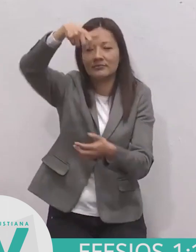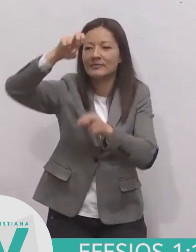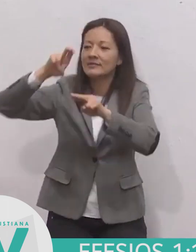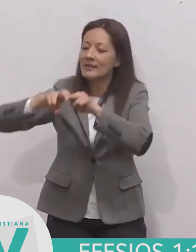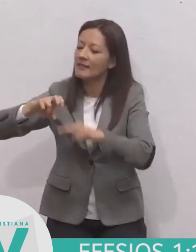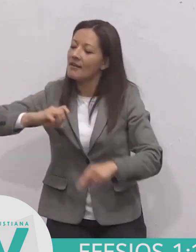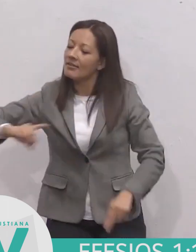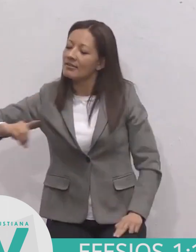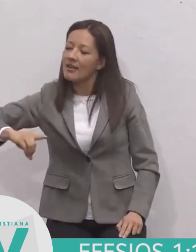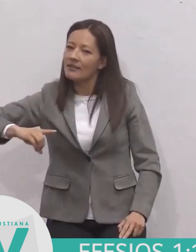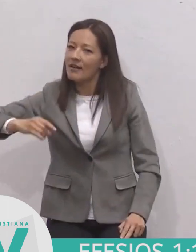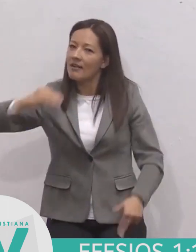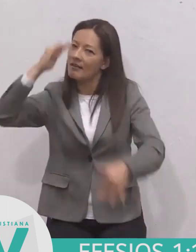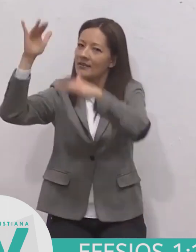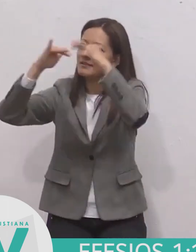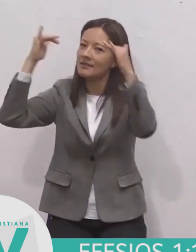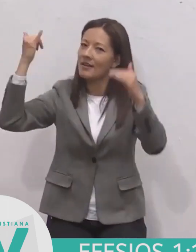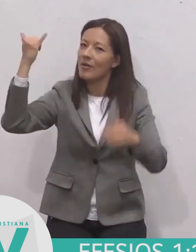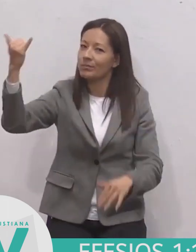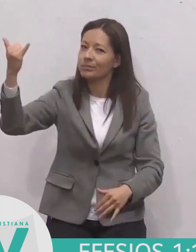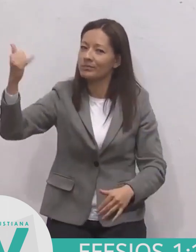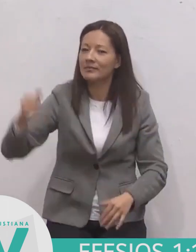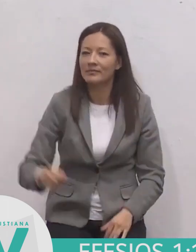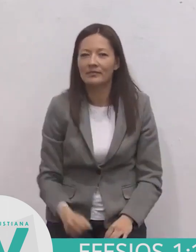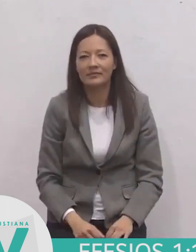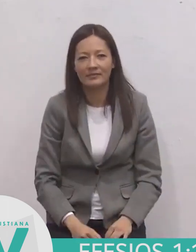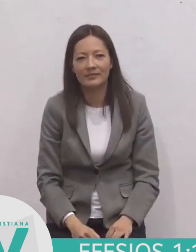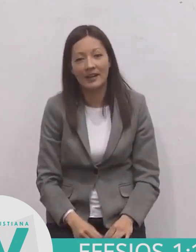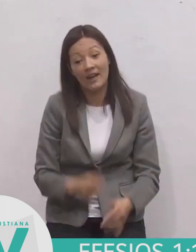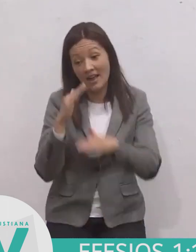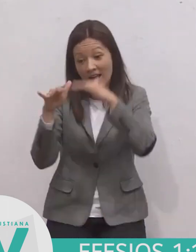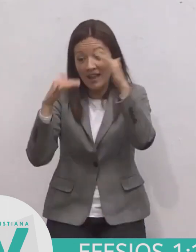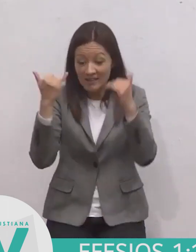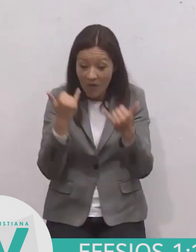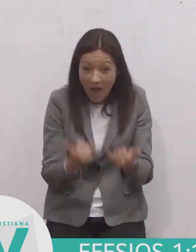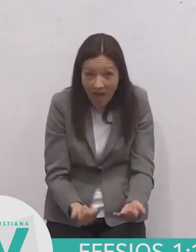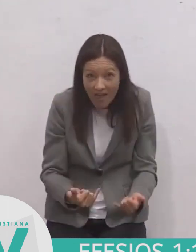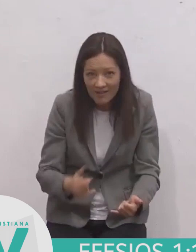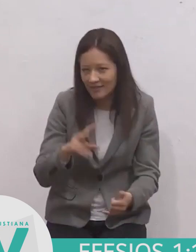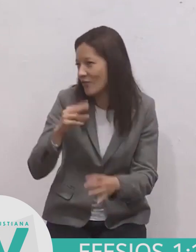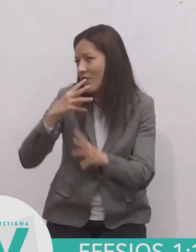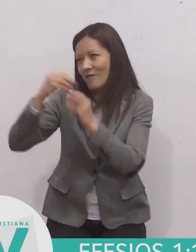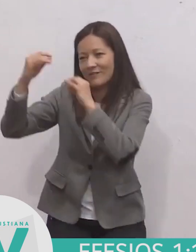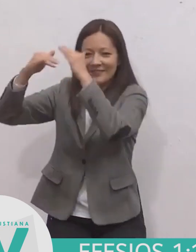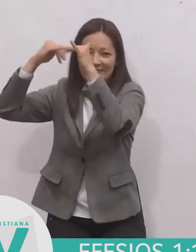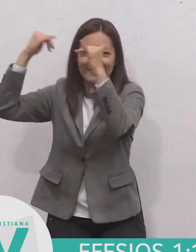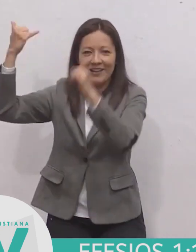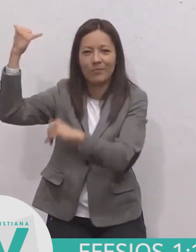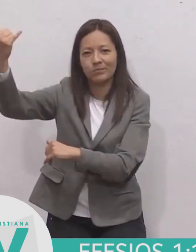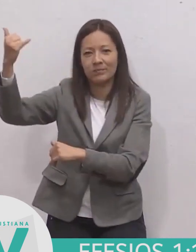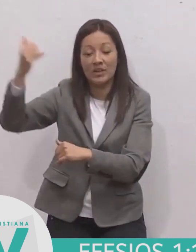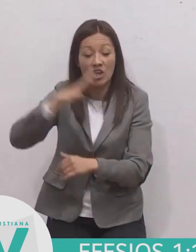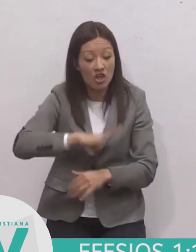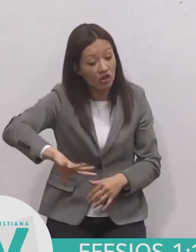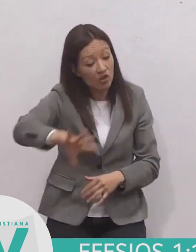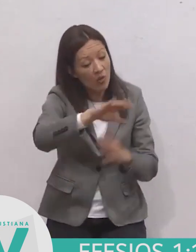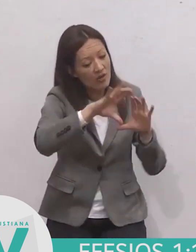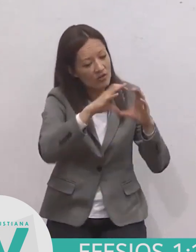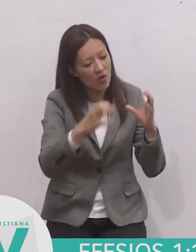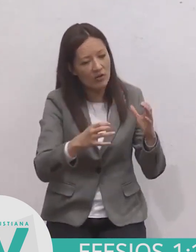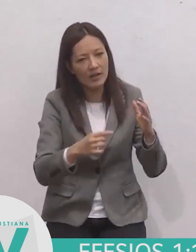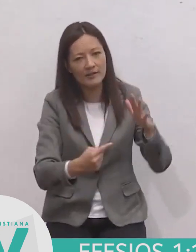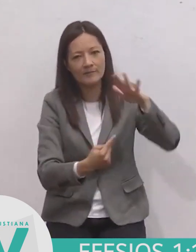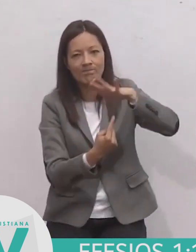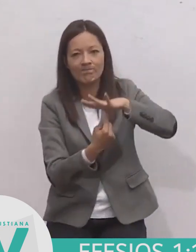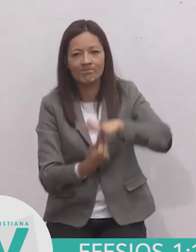lugares celestiales. Ay, el cielo no es aquí, hermano. Y sometió todas las cosas bajo sus pies y lo dio